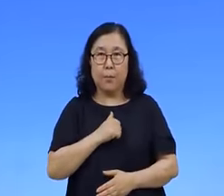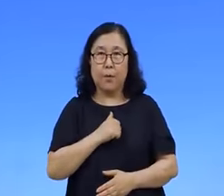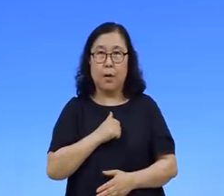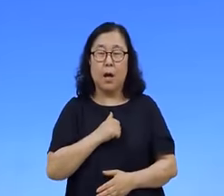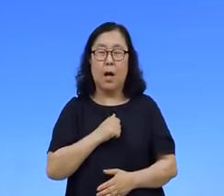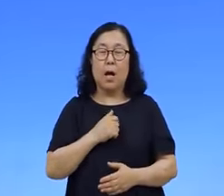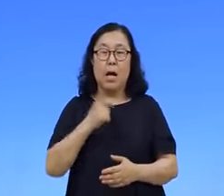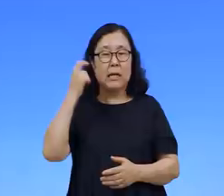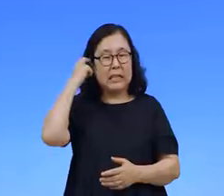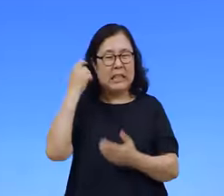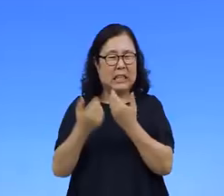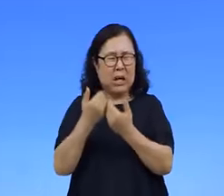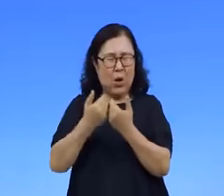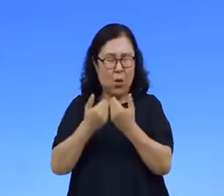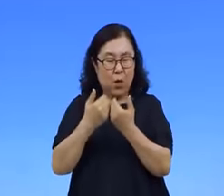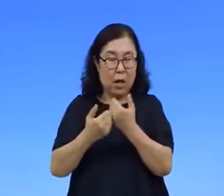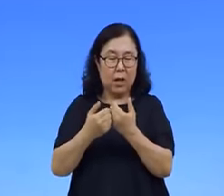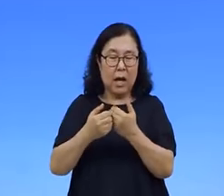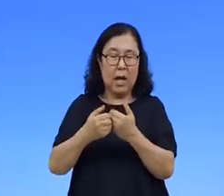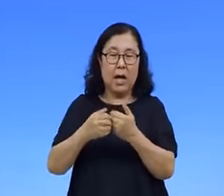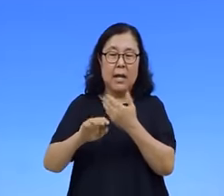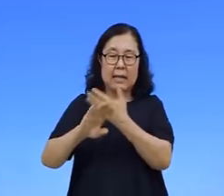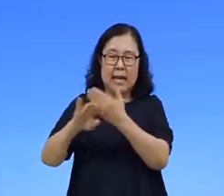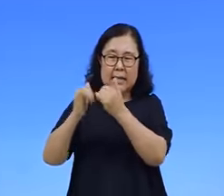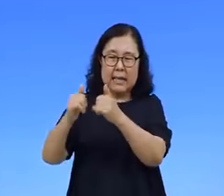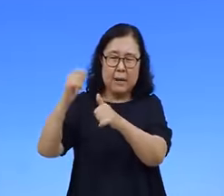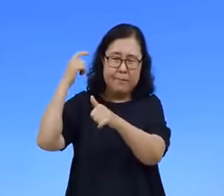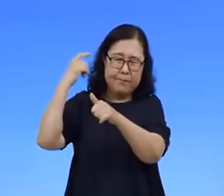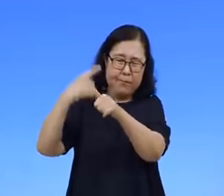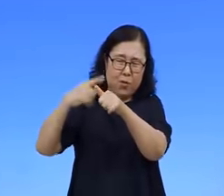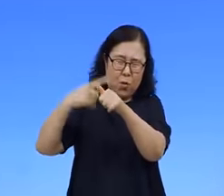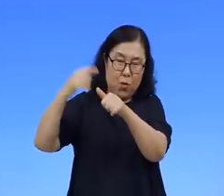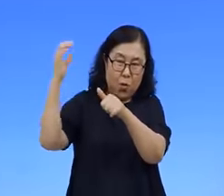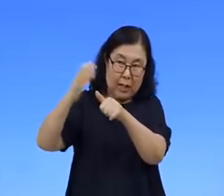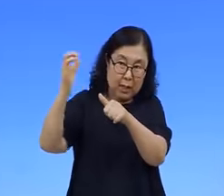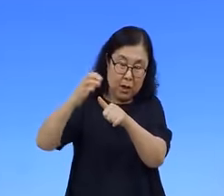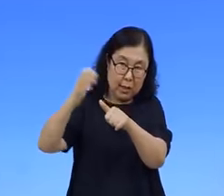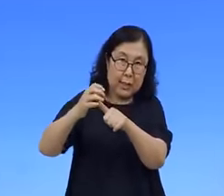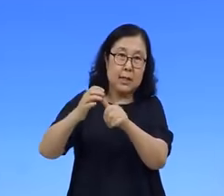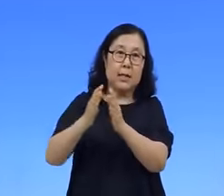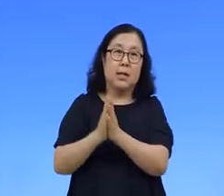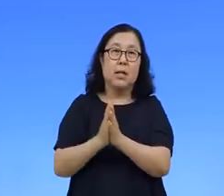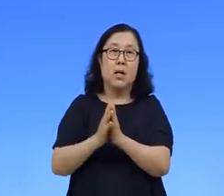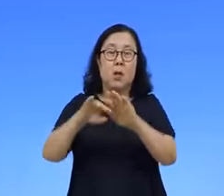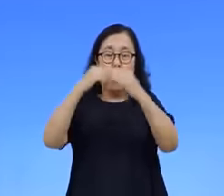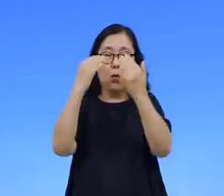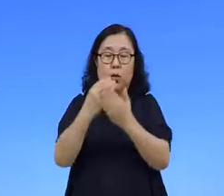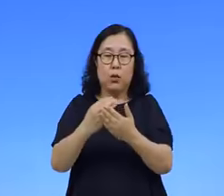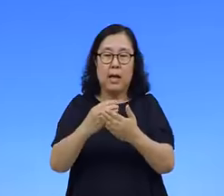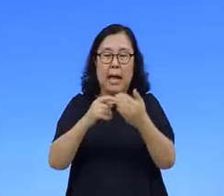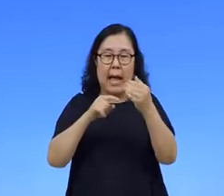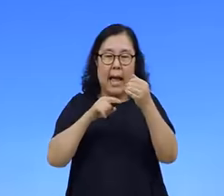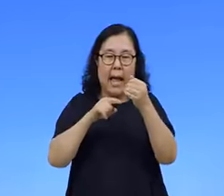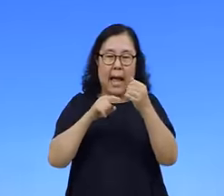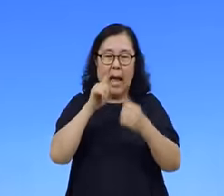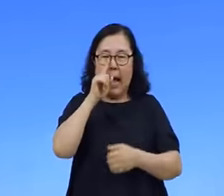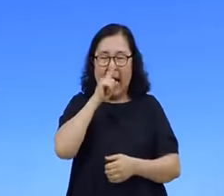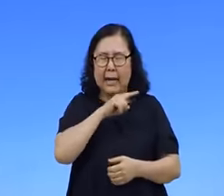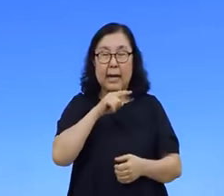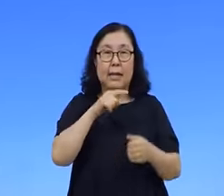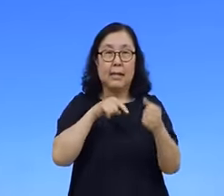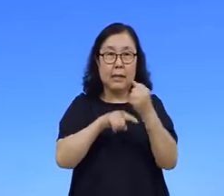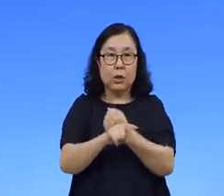노함과 분냄과 떠드는 것과 비방하는 것을 모든 악의와 함께 버리고. 왜 우리의 분노를